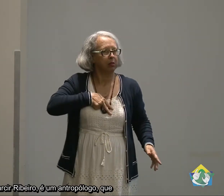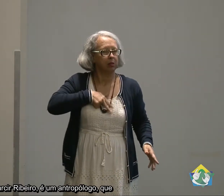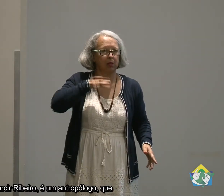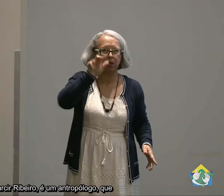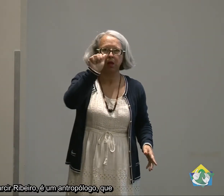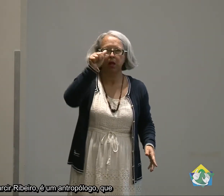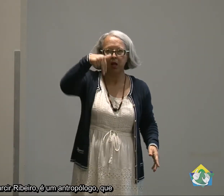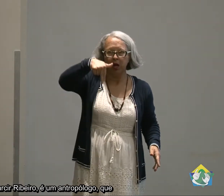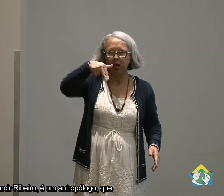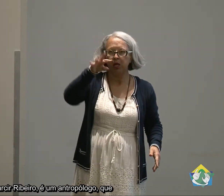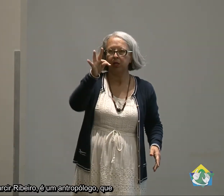Darcy Ribeiro